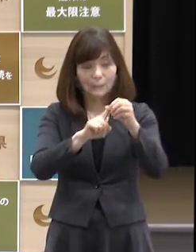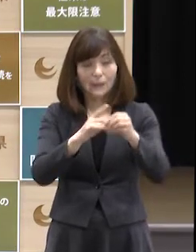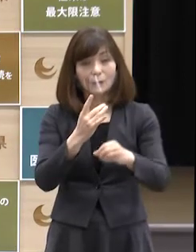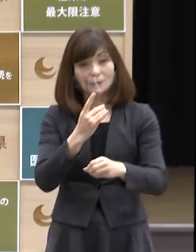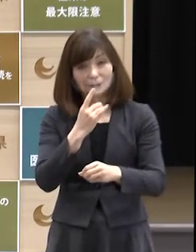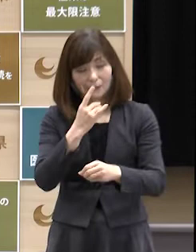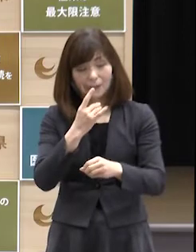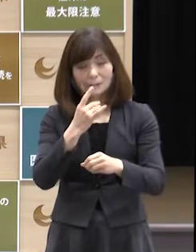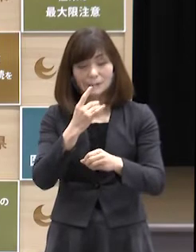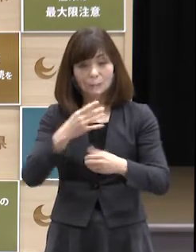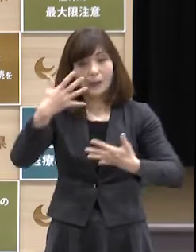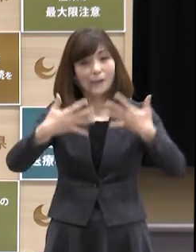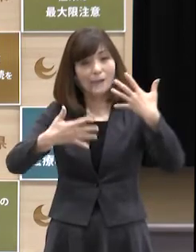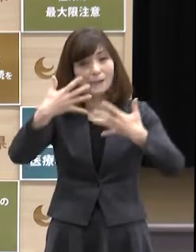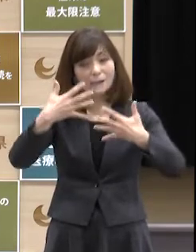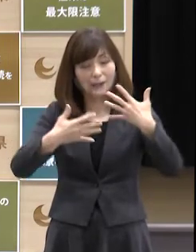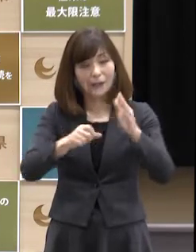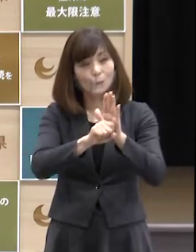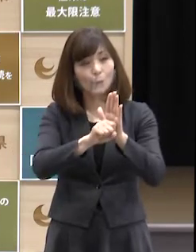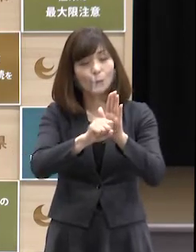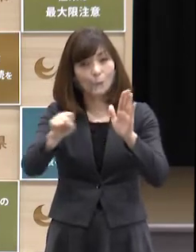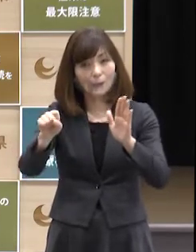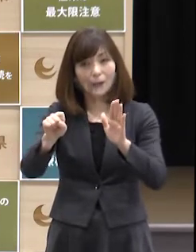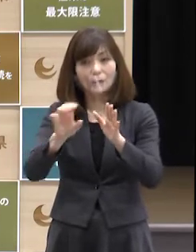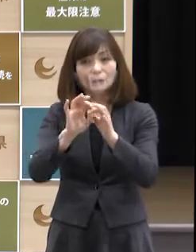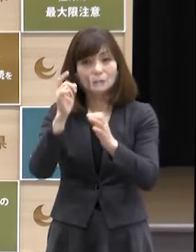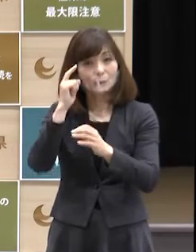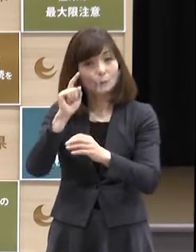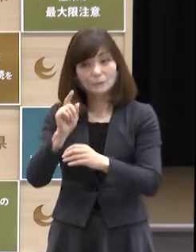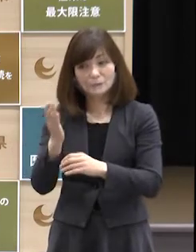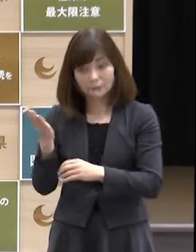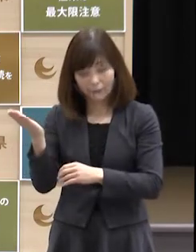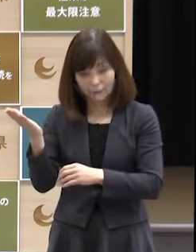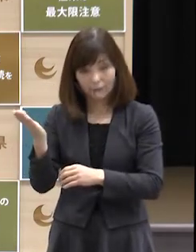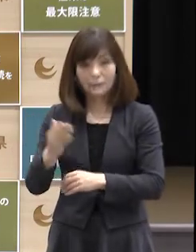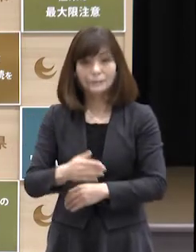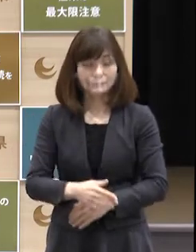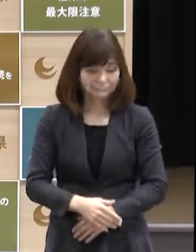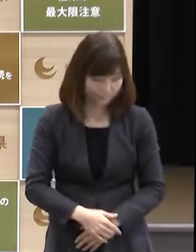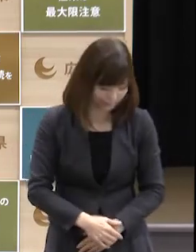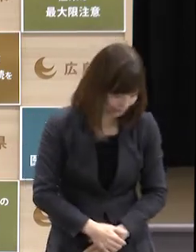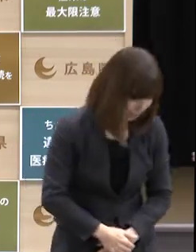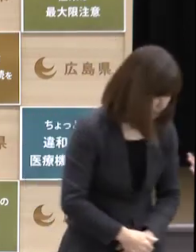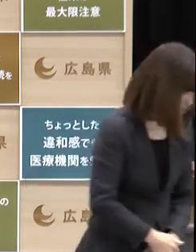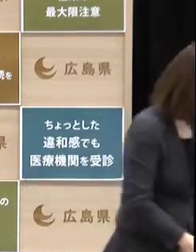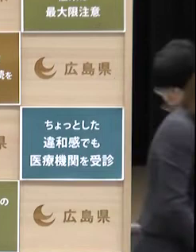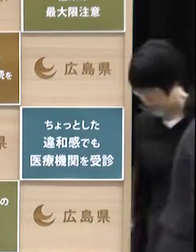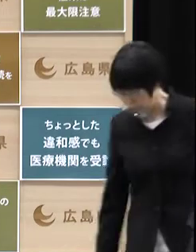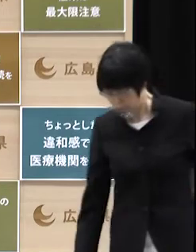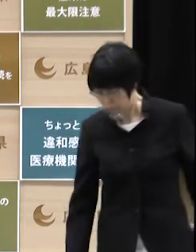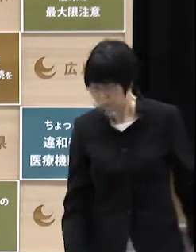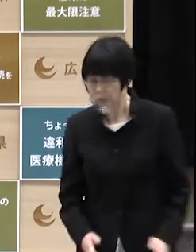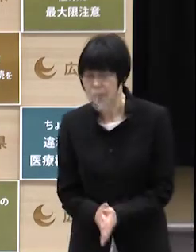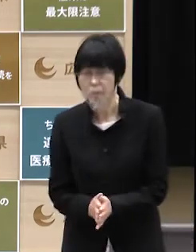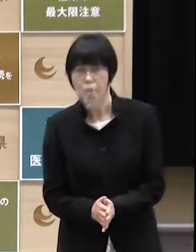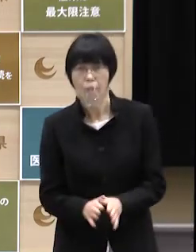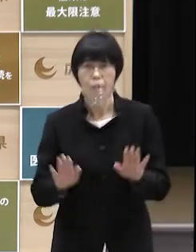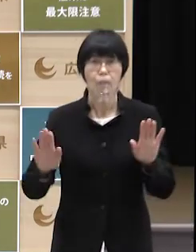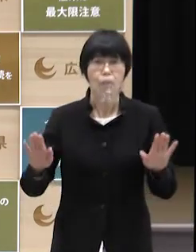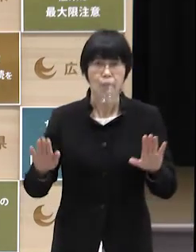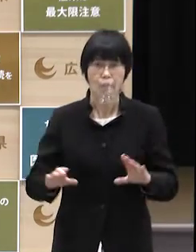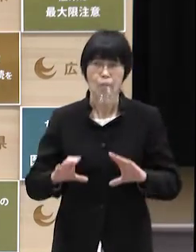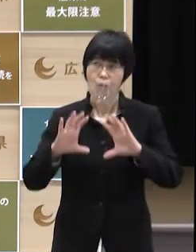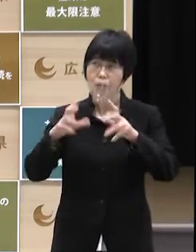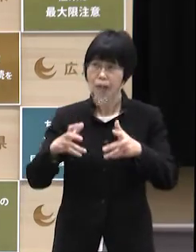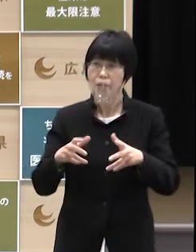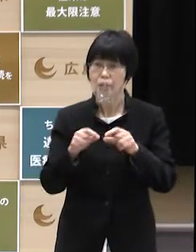どのように見てらっしゃるのか、考えがあればお願いします。 はい、改めてですね、今般国際長